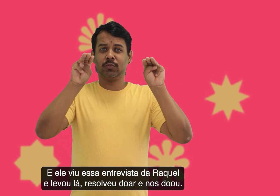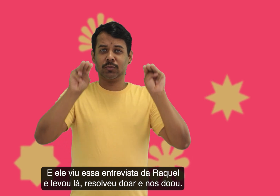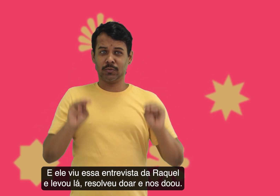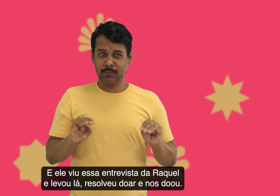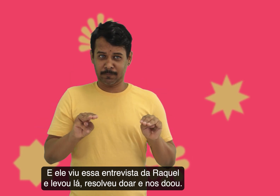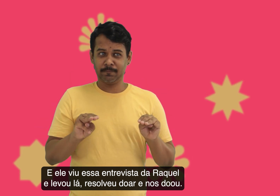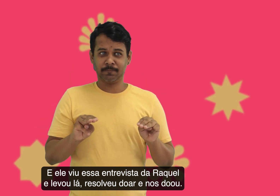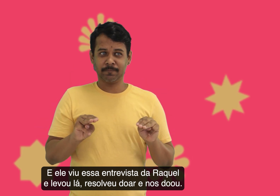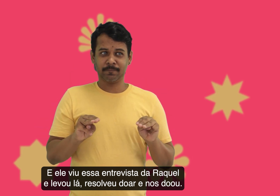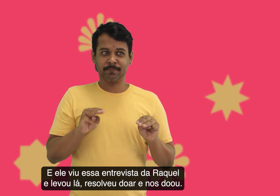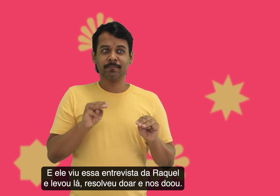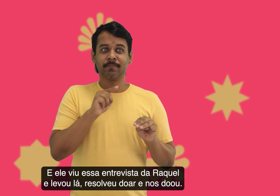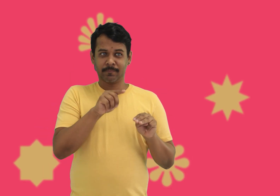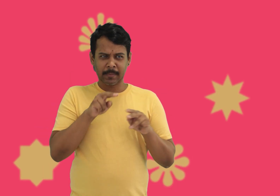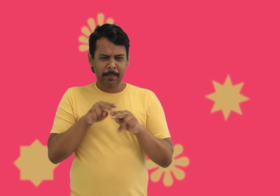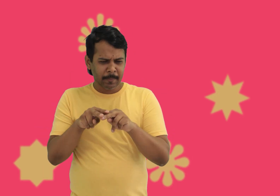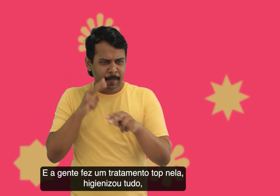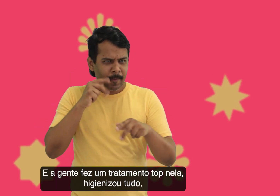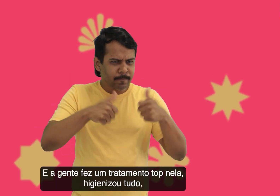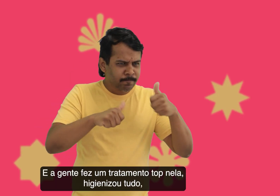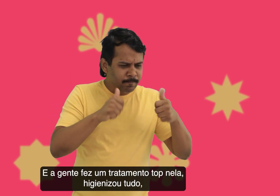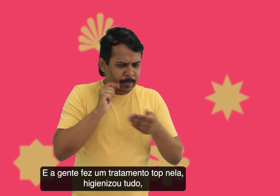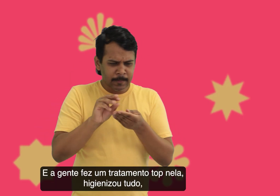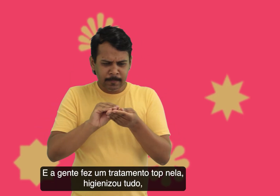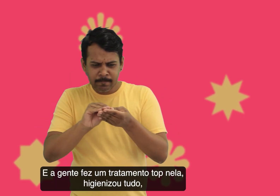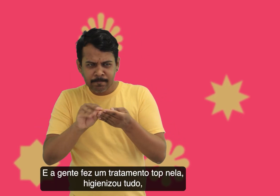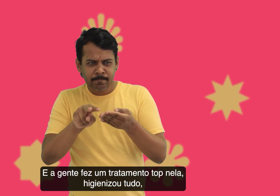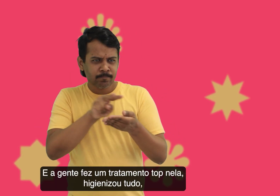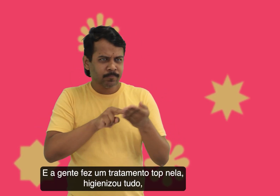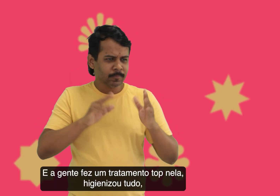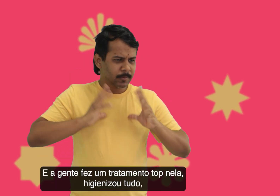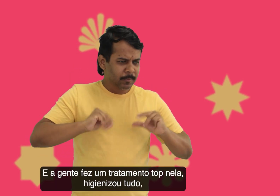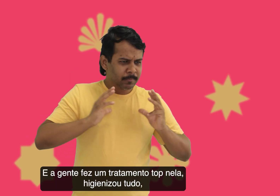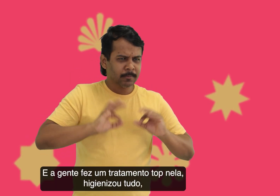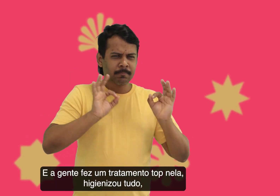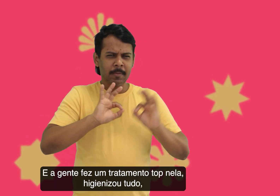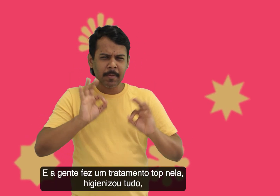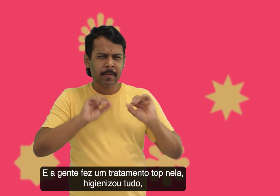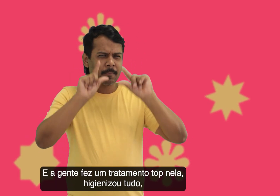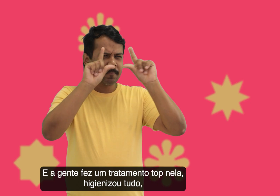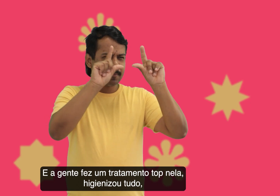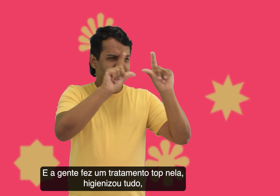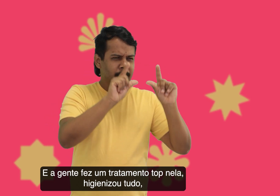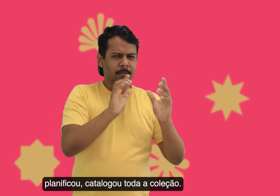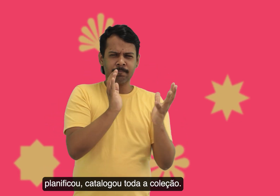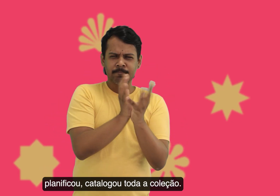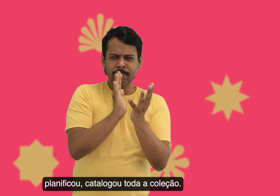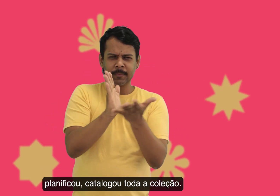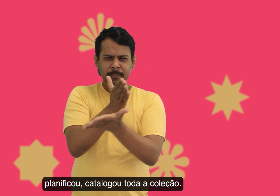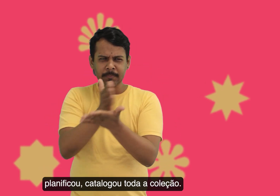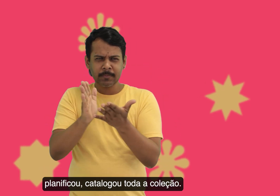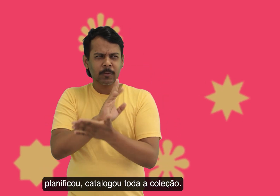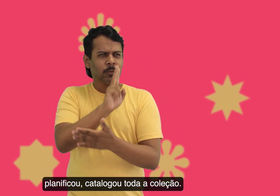resolveu doar. E nos doou. E a gente fez um tratamento top nela. Higienizou tudo,